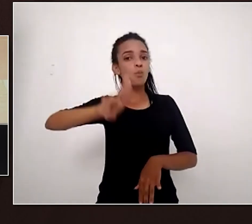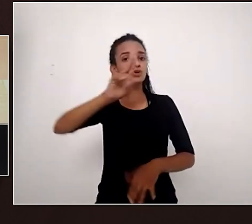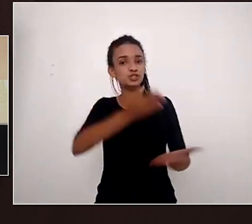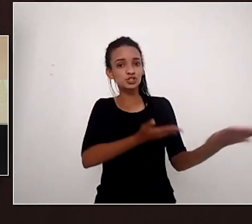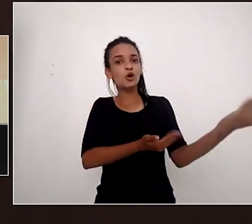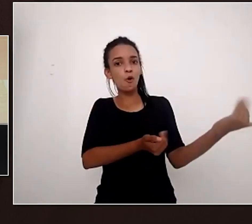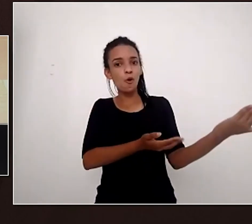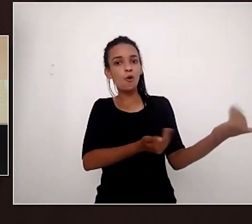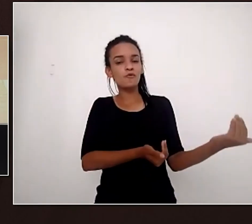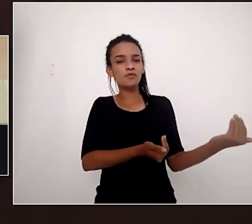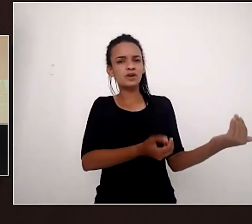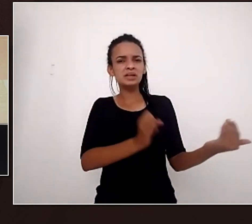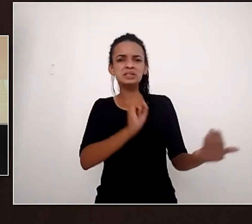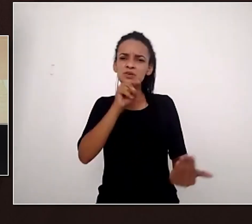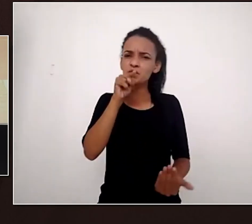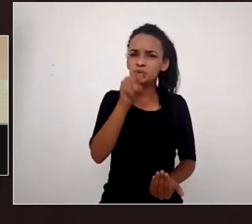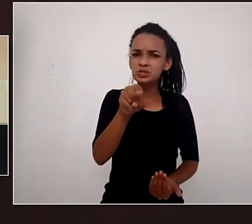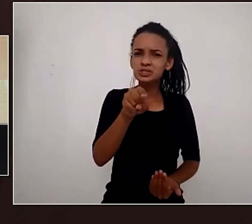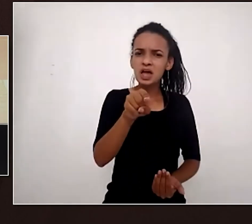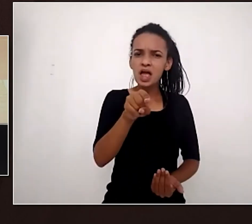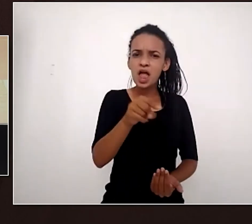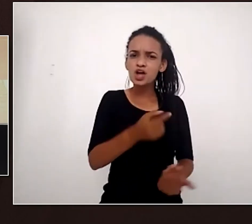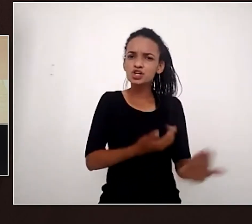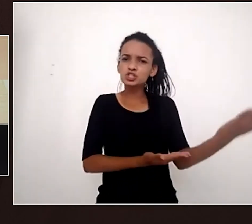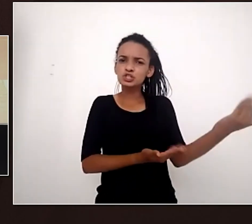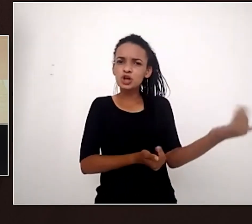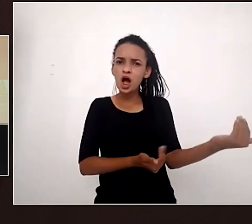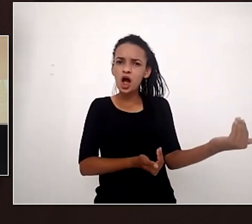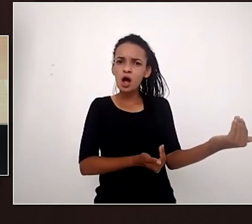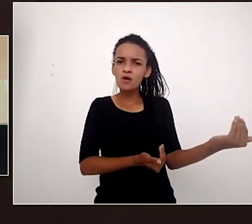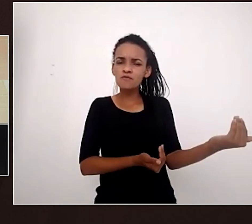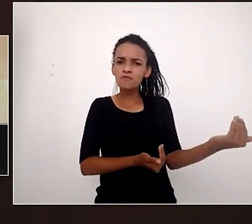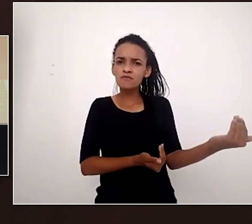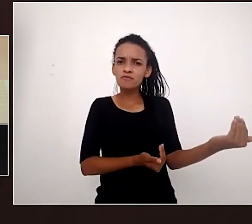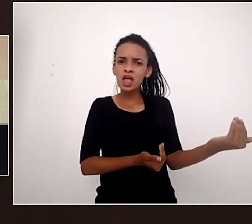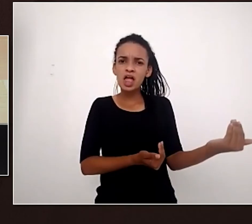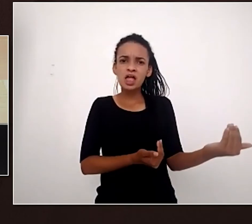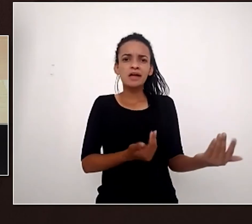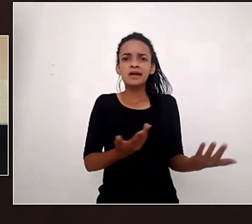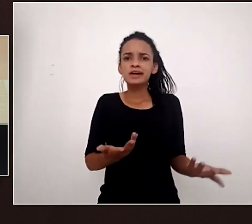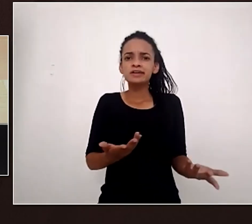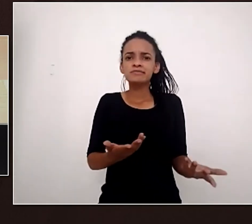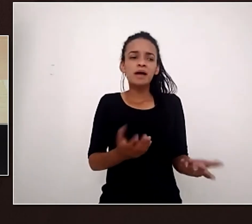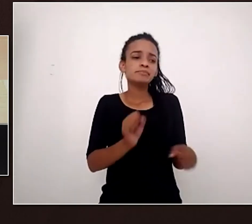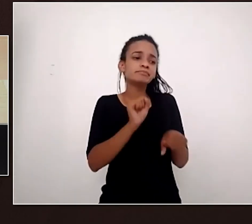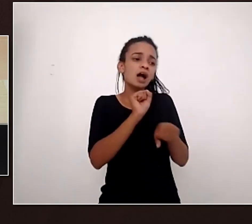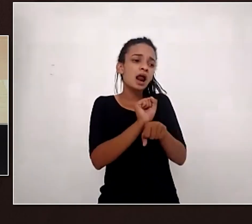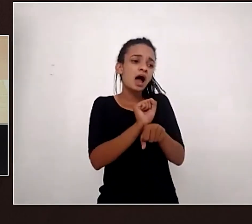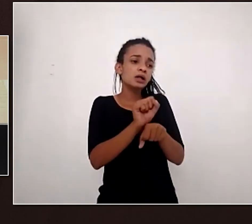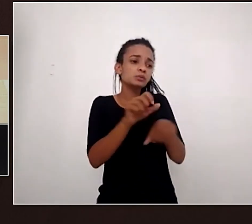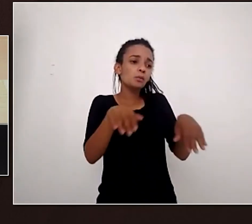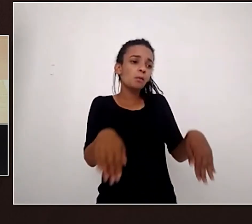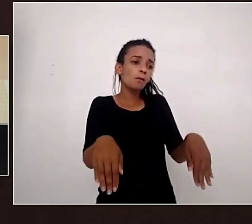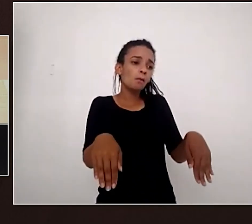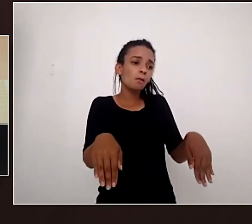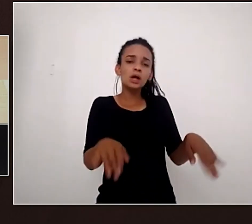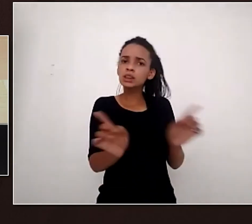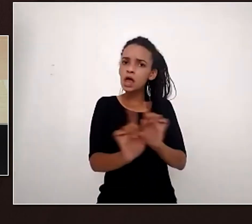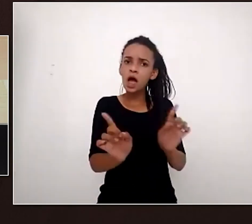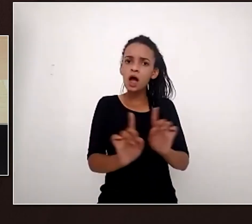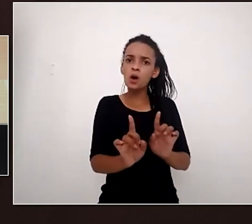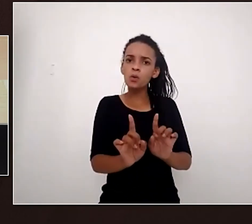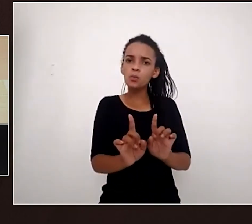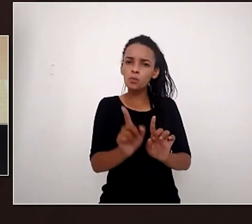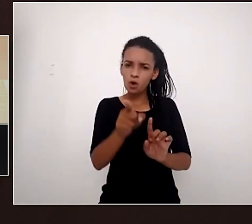Se você é um jovem, né, não fique deslocado na igreja. Né, vou falar aqui para a câmera. Você que está em